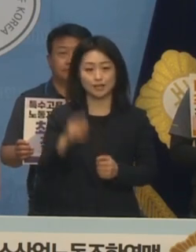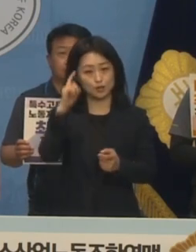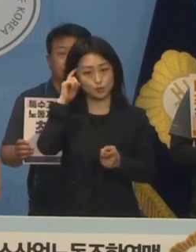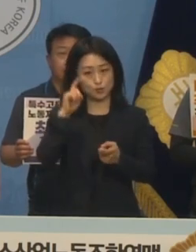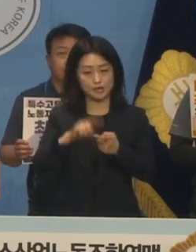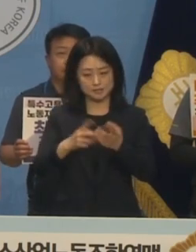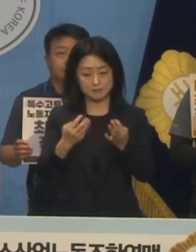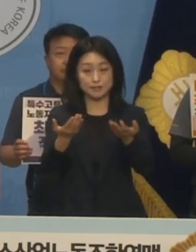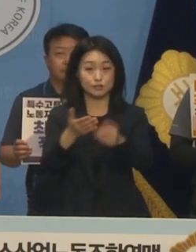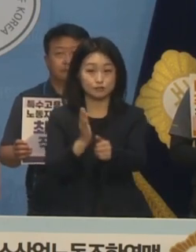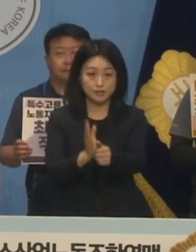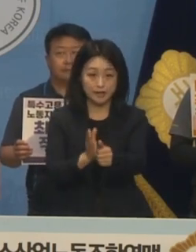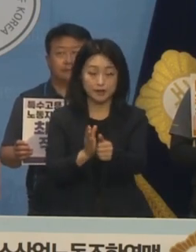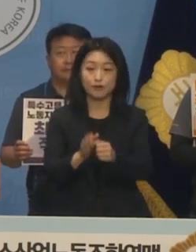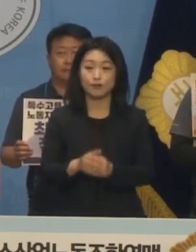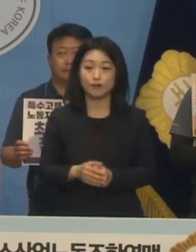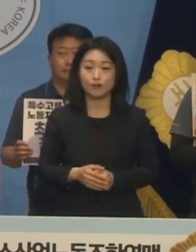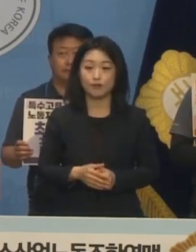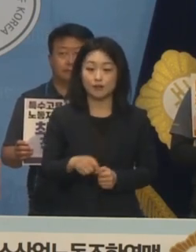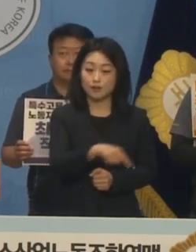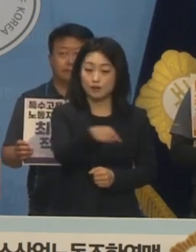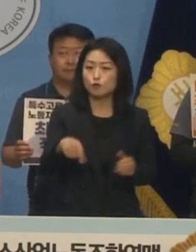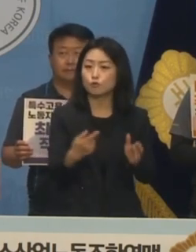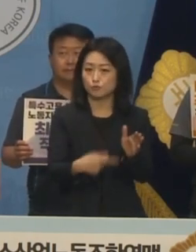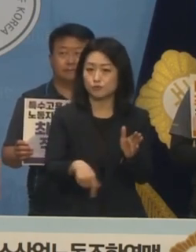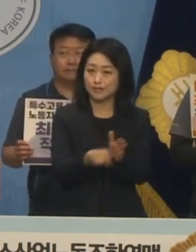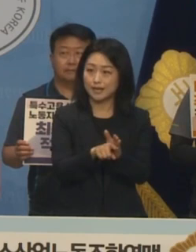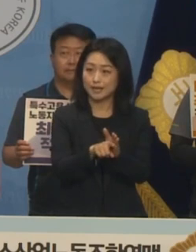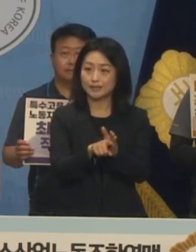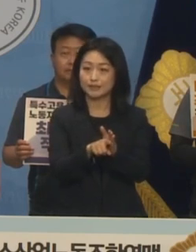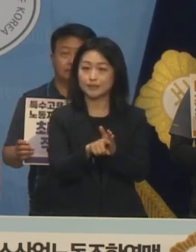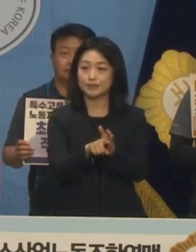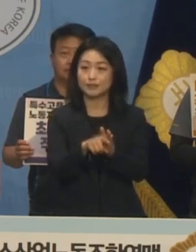마음으로 호소드립니다. 이상입니다.